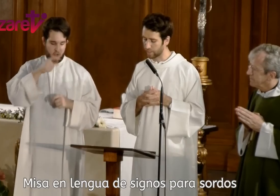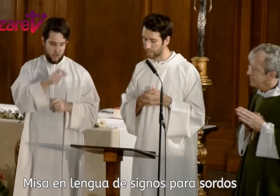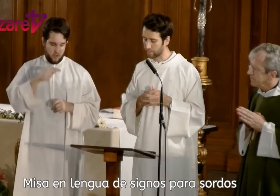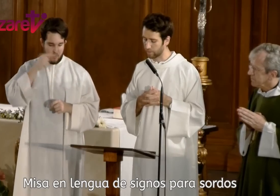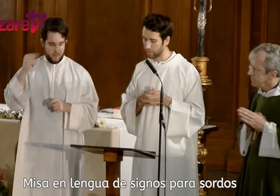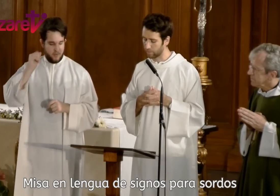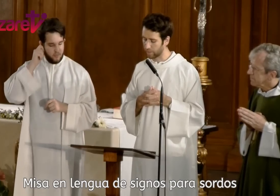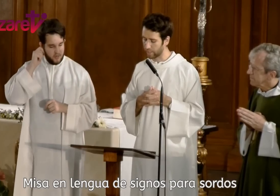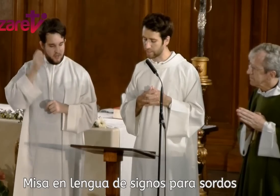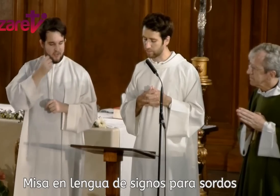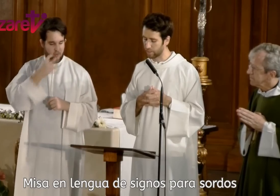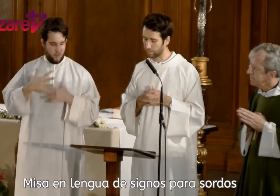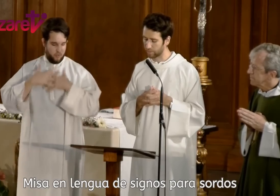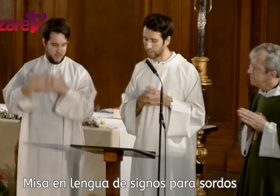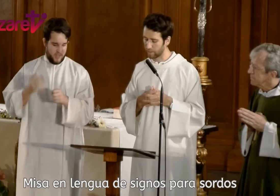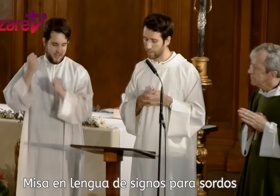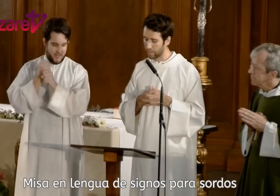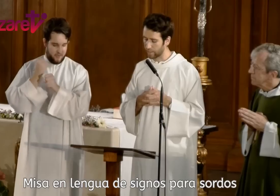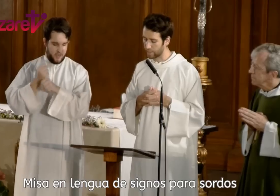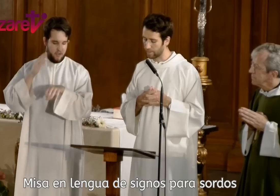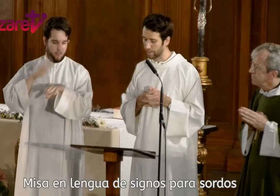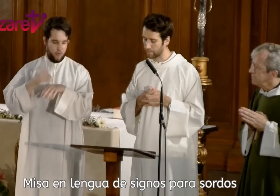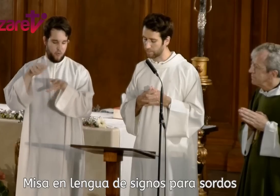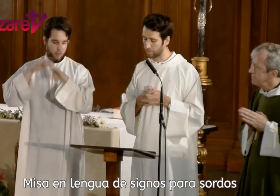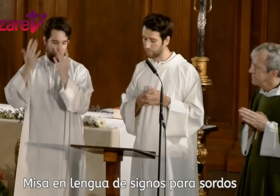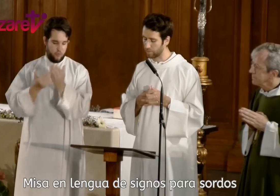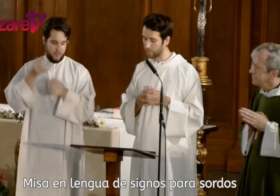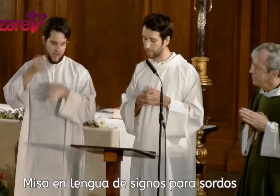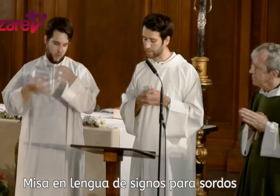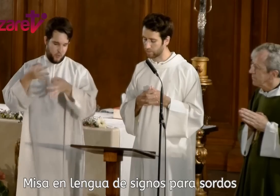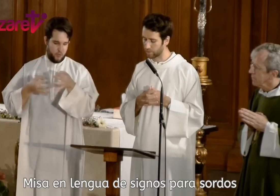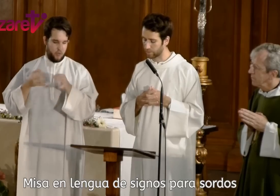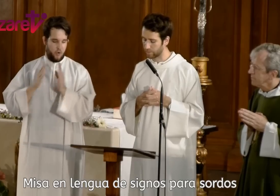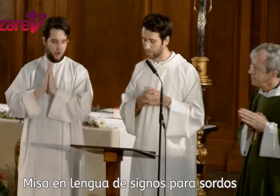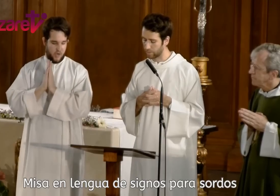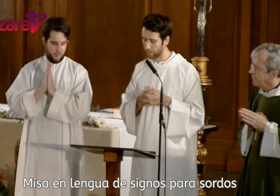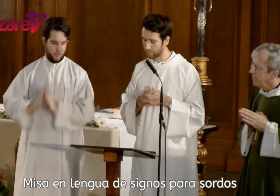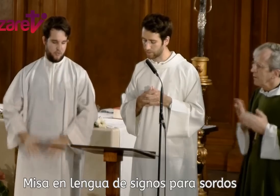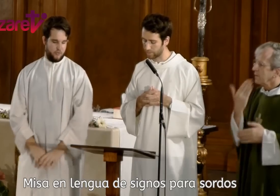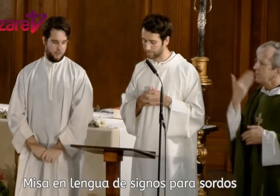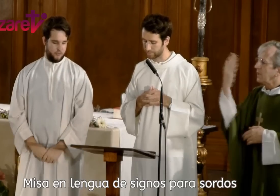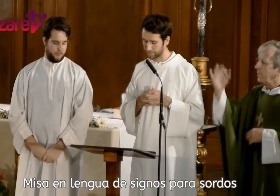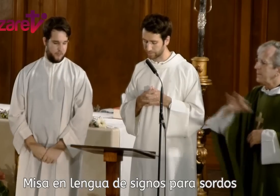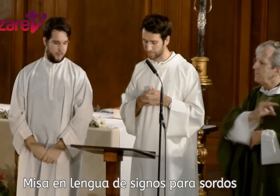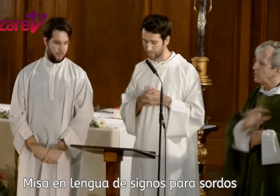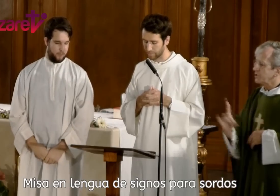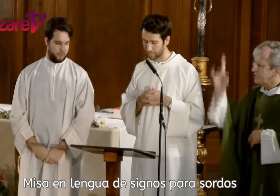hombres y mujeres de buena voluntad que trabajan por un mundo más justo. Oremos. Te lo pedimos,